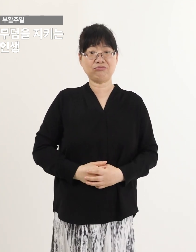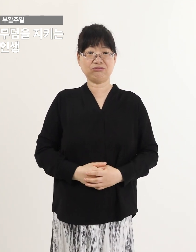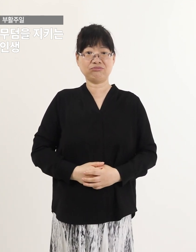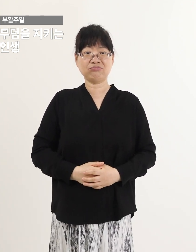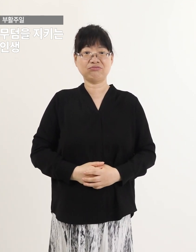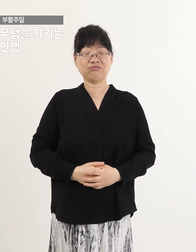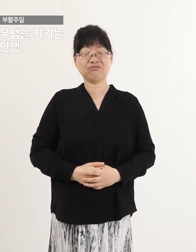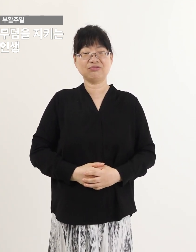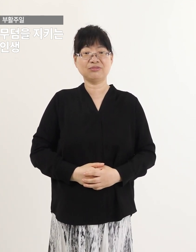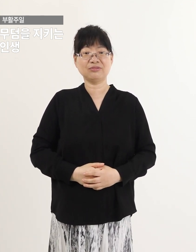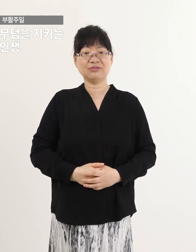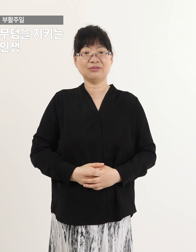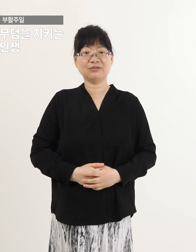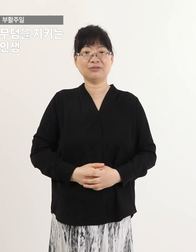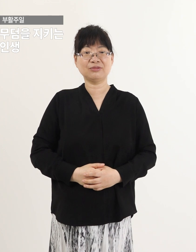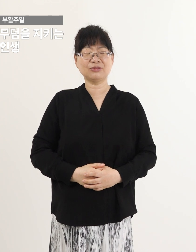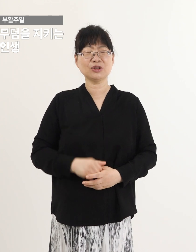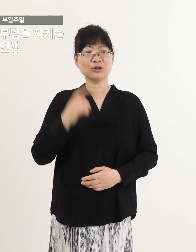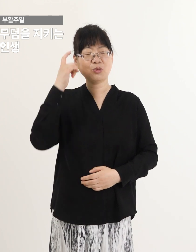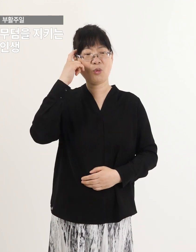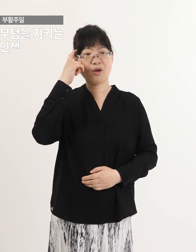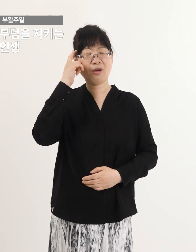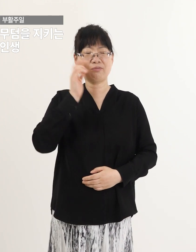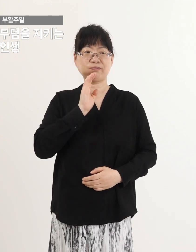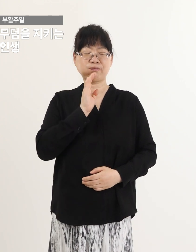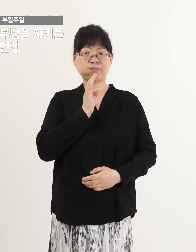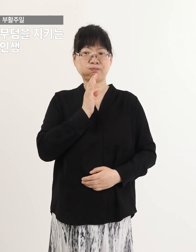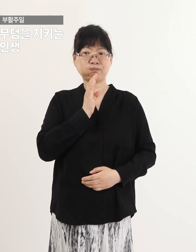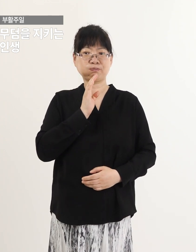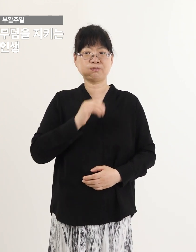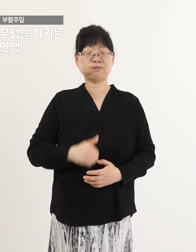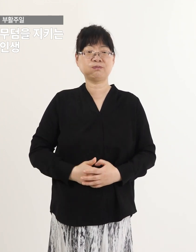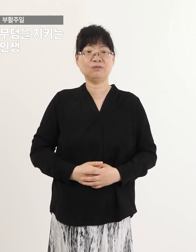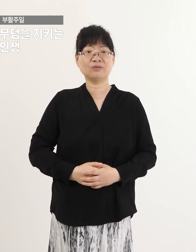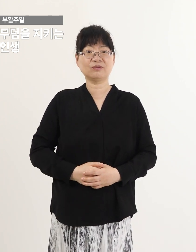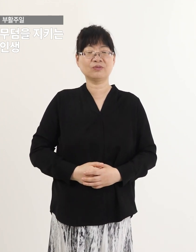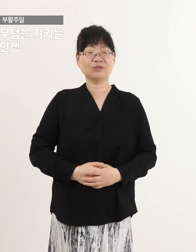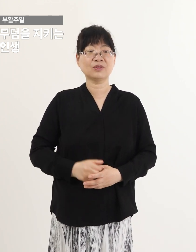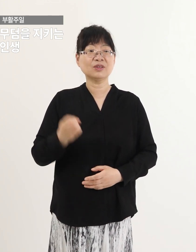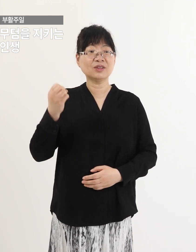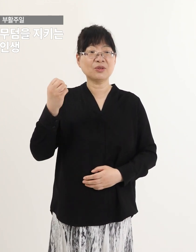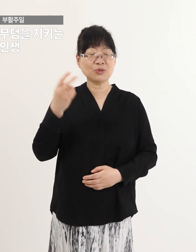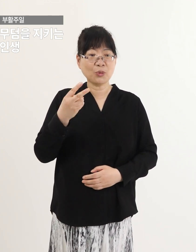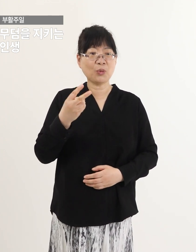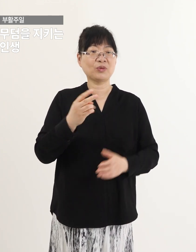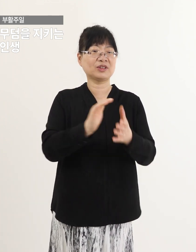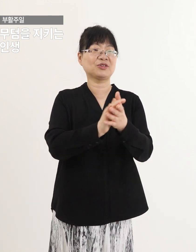얼버무려요. 왜 그러지? 근데 좀 이따 그 친구가 또 왔어요.